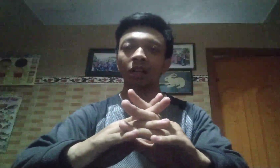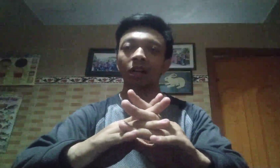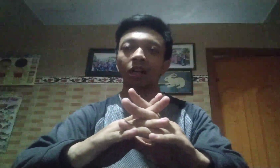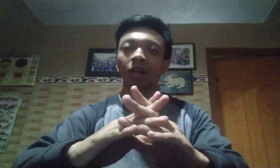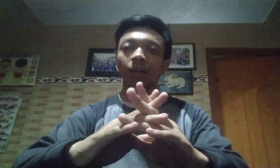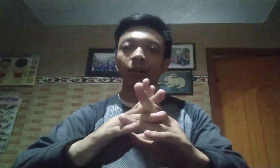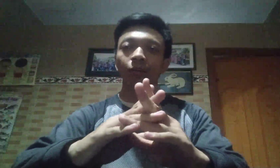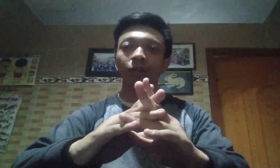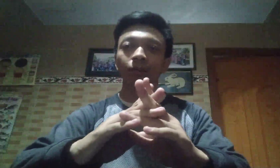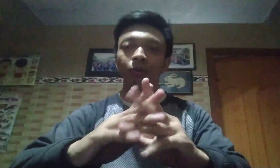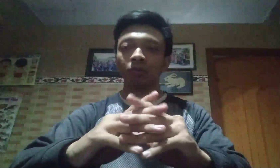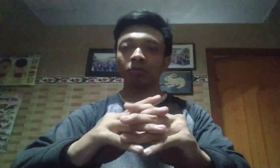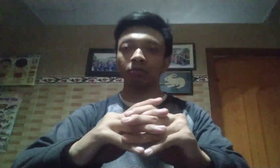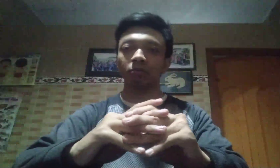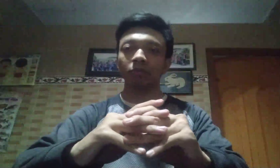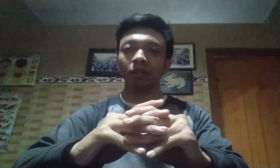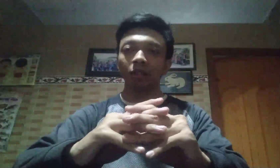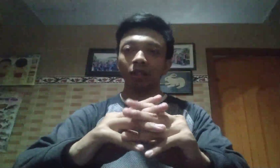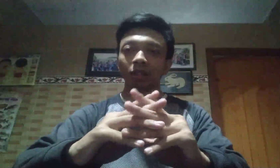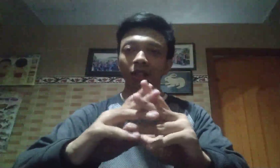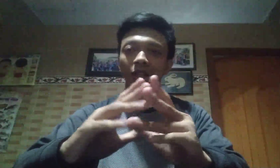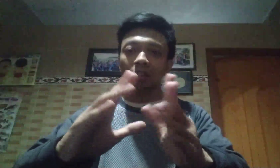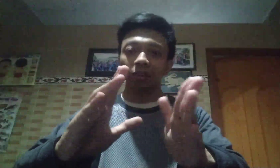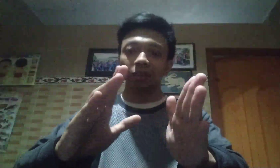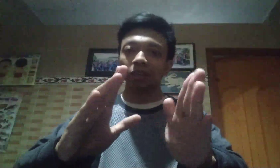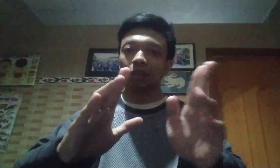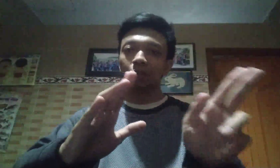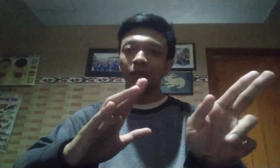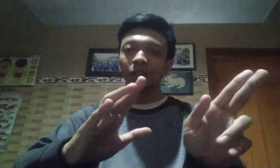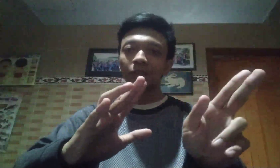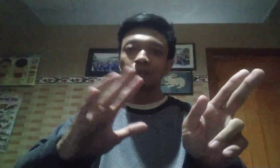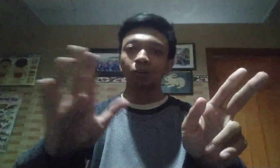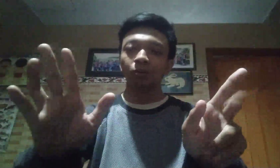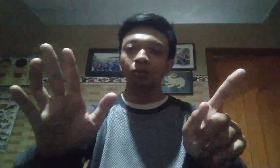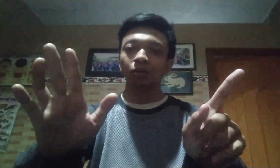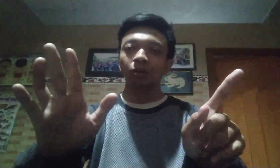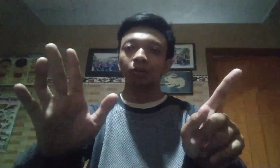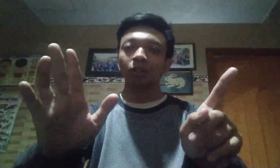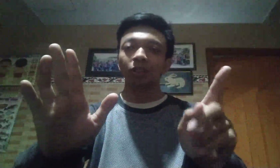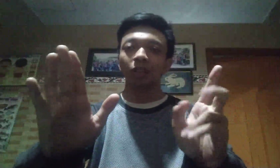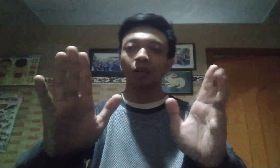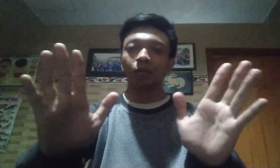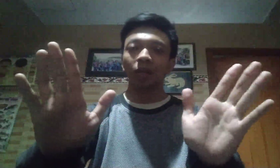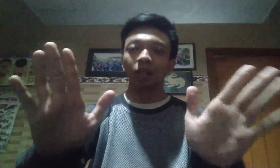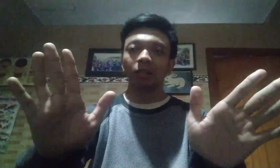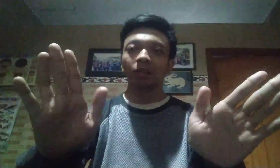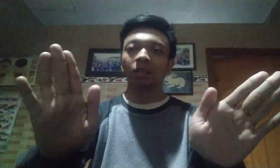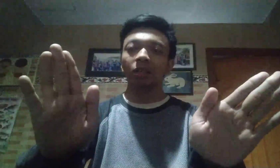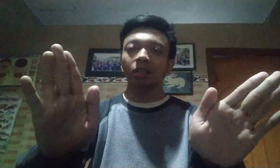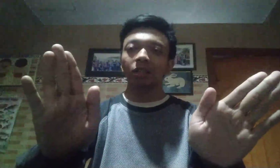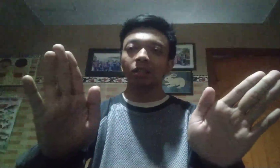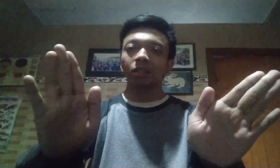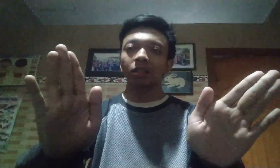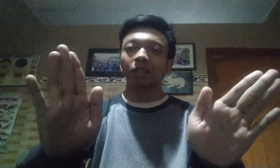80 ribu Satu banding Sepuluh Masih jauh Banget Memang Saya